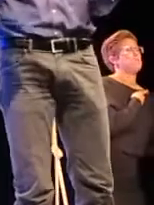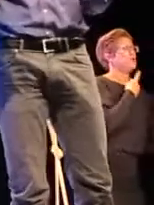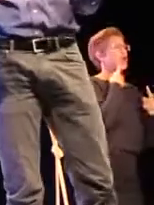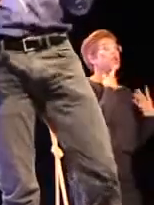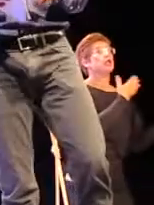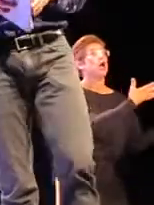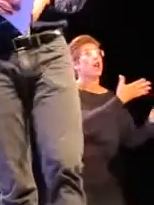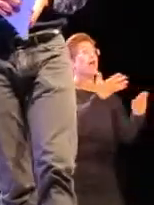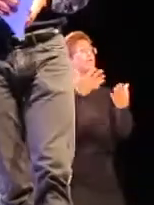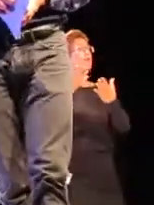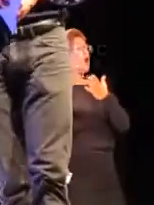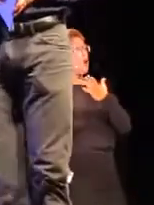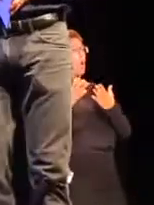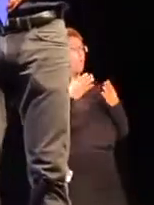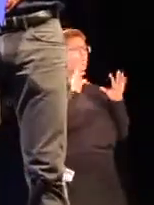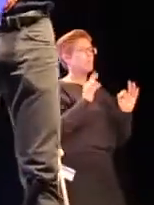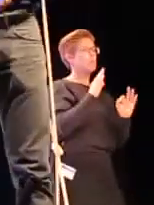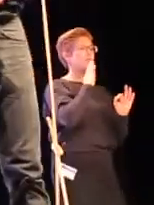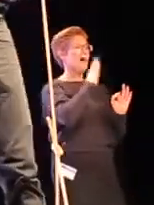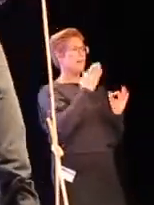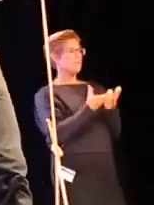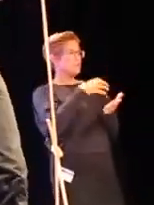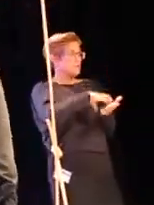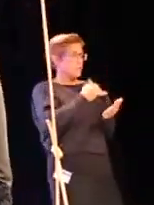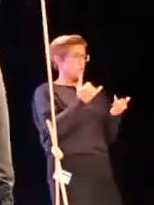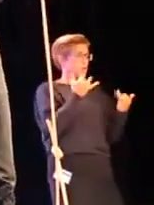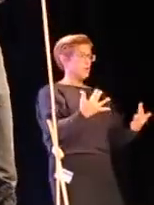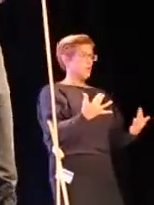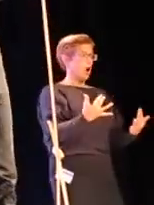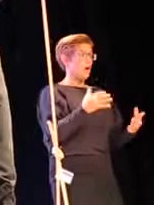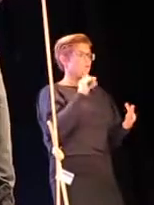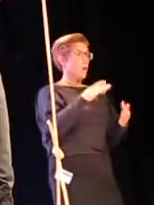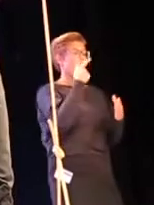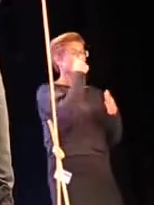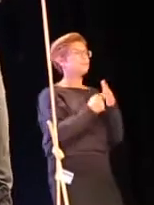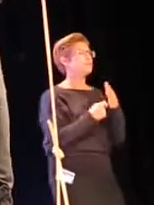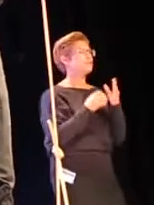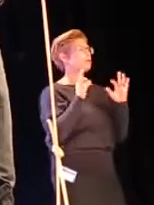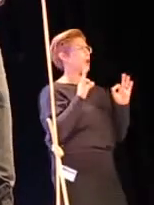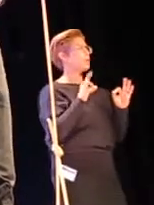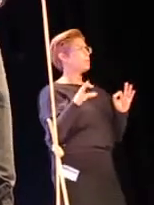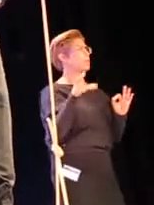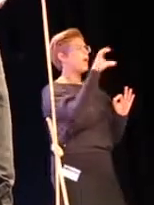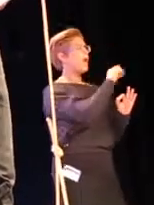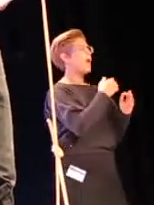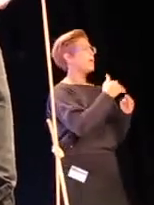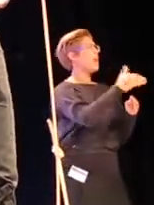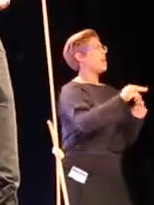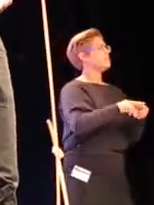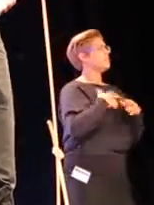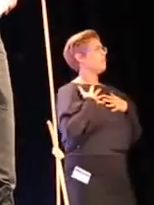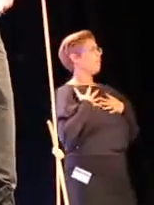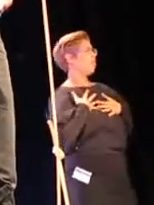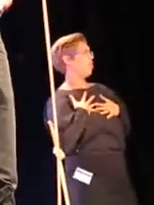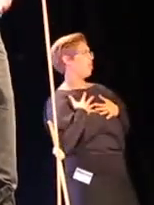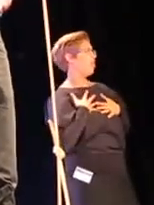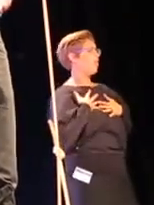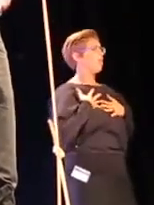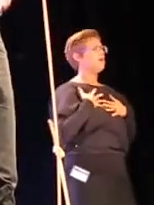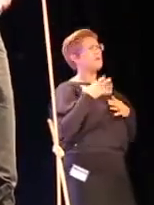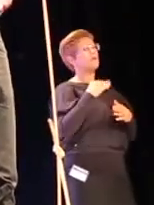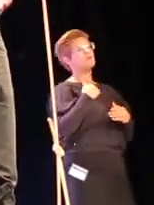är. För tänk om vi inte riktigt lyckas. Och är det inte så då att vi kommer ju ha massor med möjligheter efteråt att kanske rätta till det vi inte lyckas